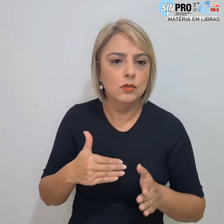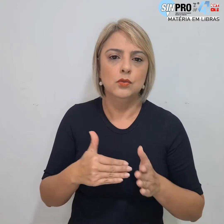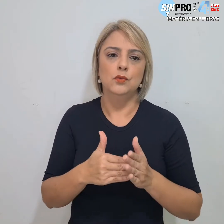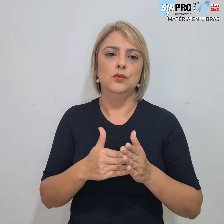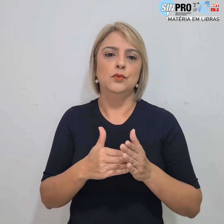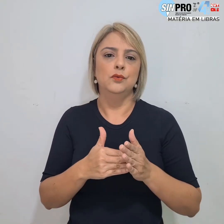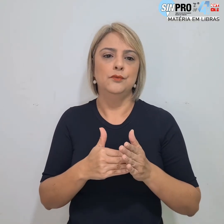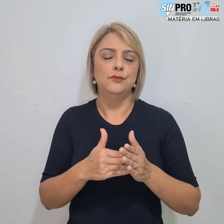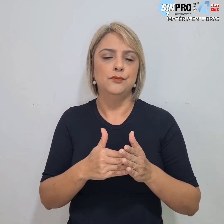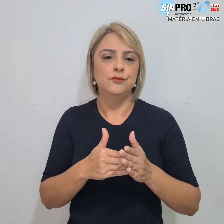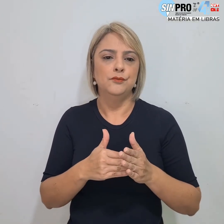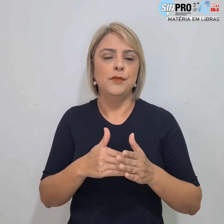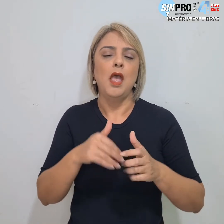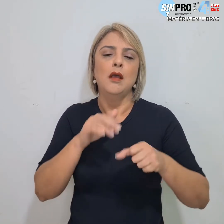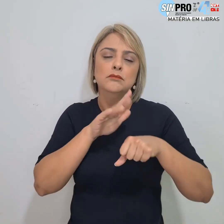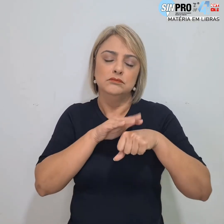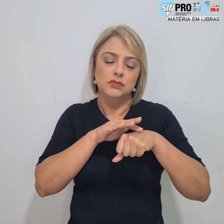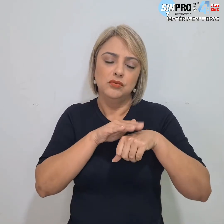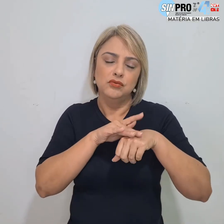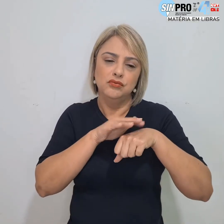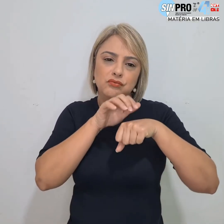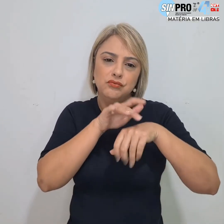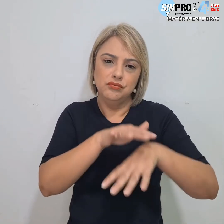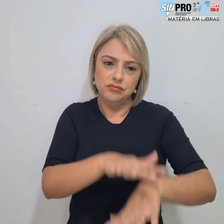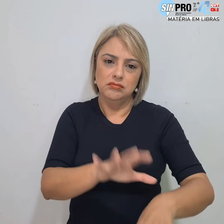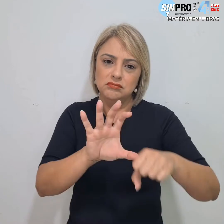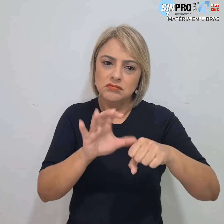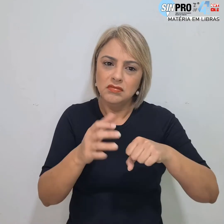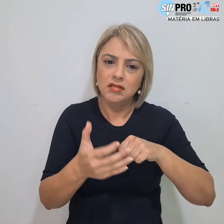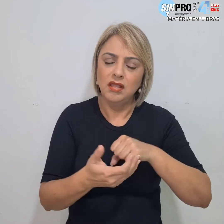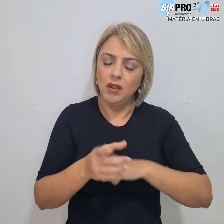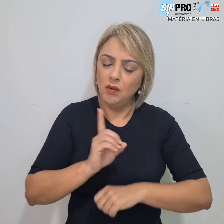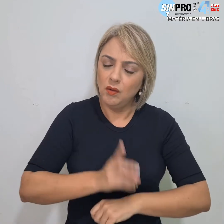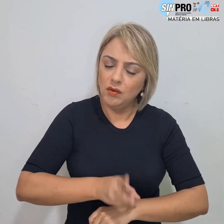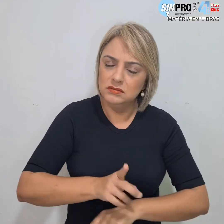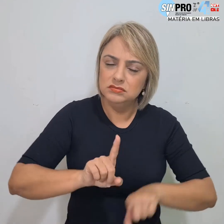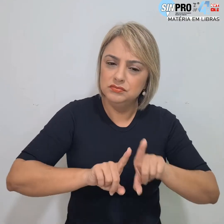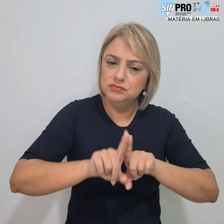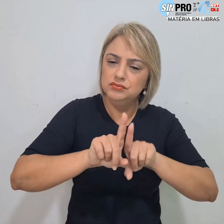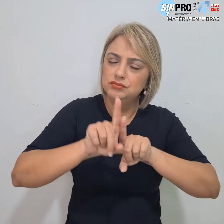momento é a pandemia, que continua em alta no DF.